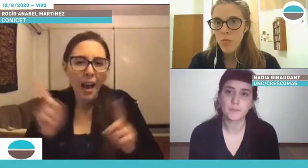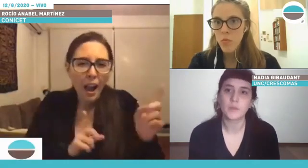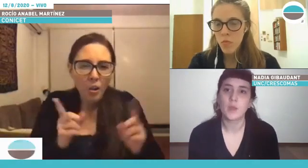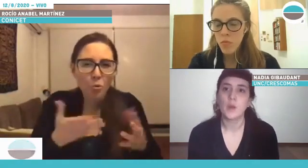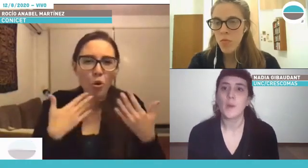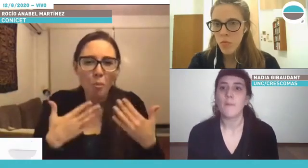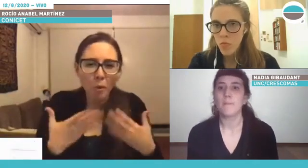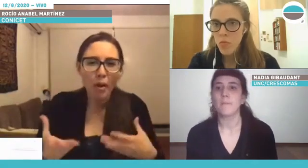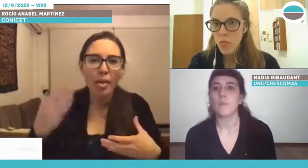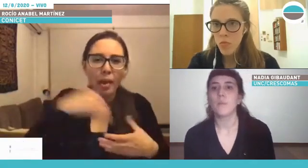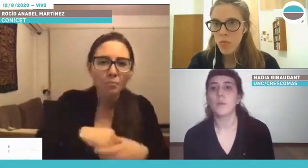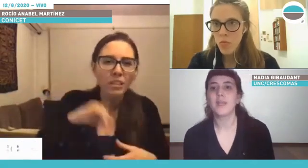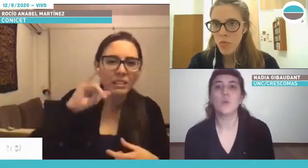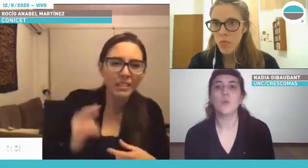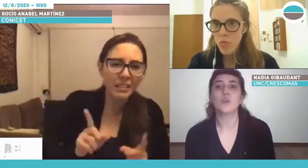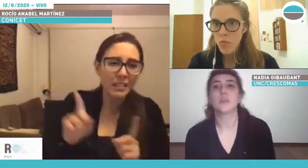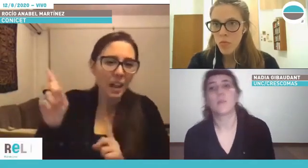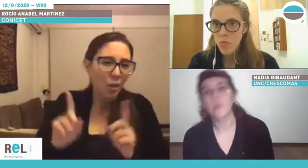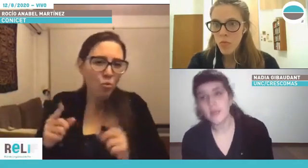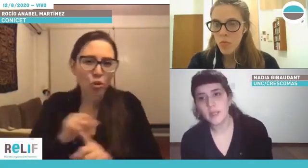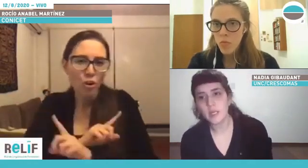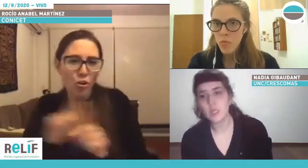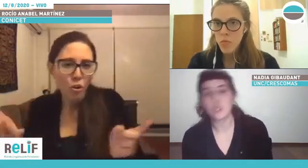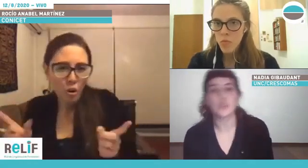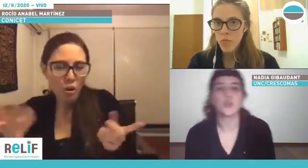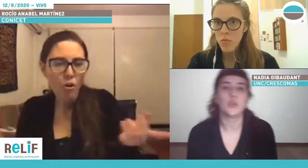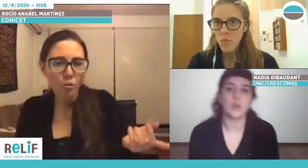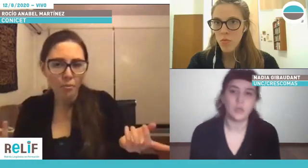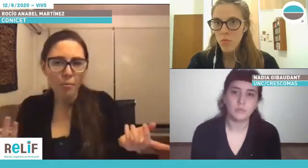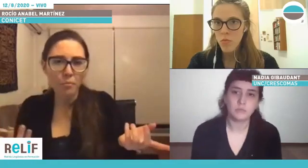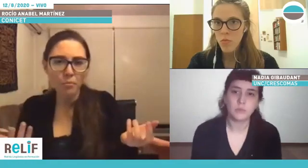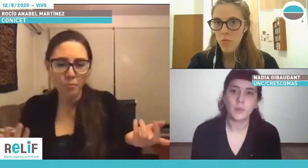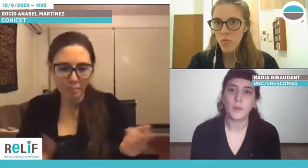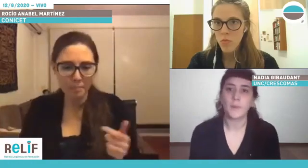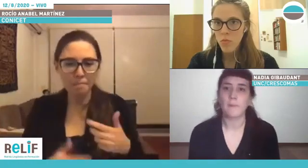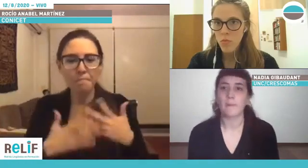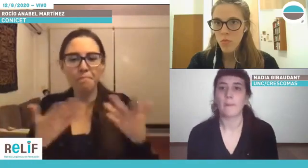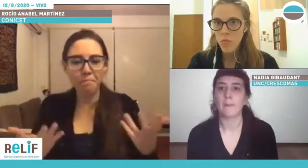entiendan. ¿Por qué algunos se puede y otros no?